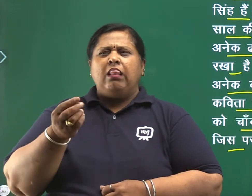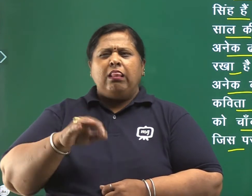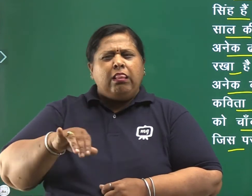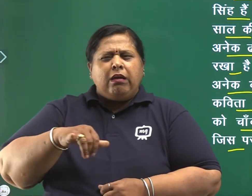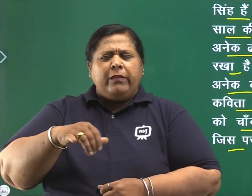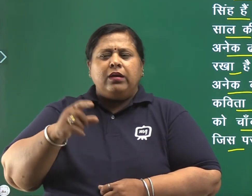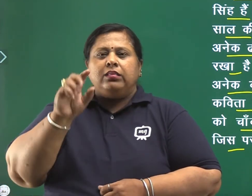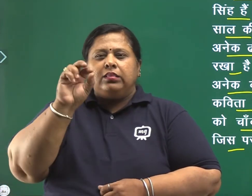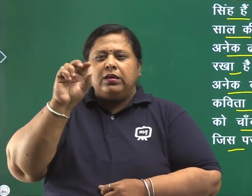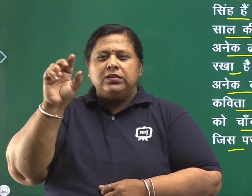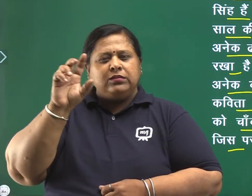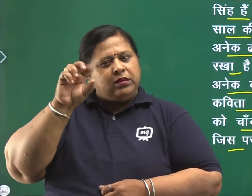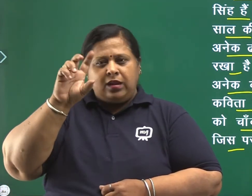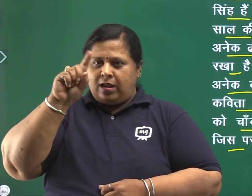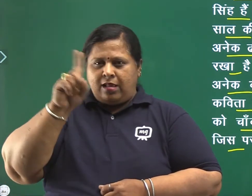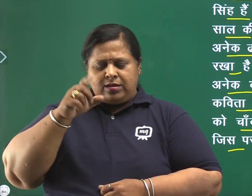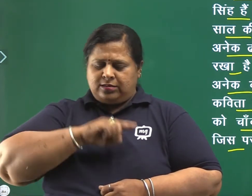लगभग 10-11 साल है,